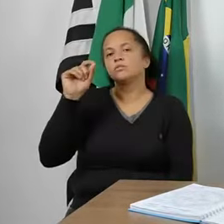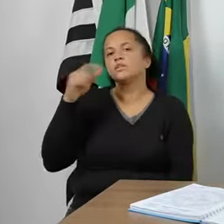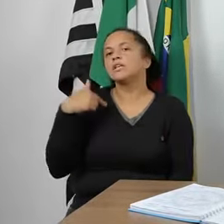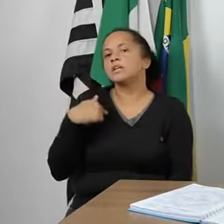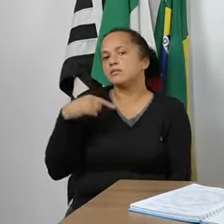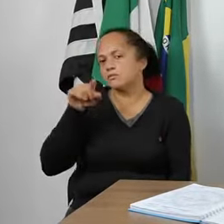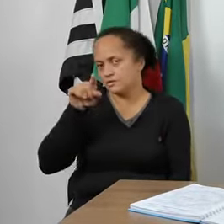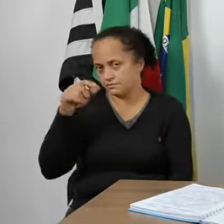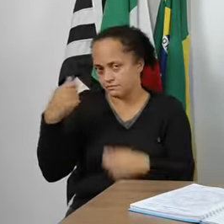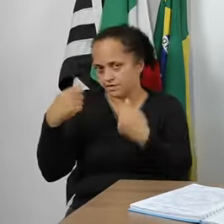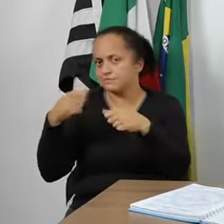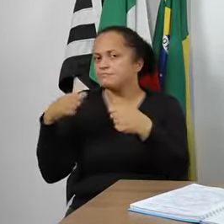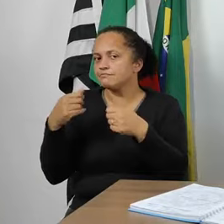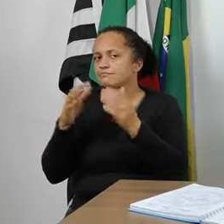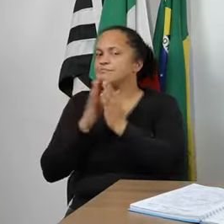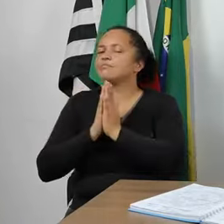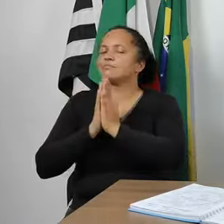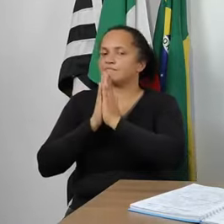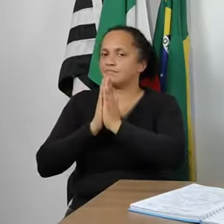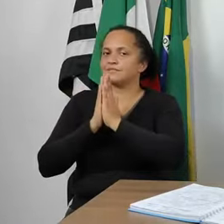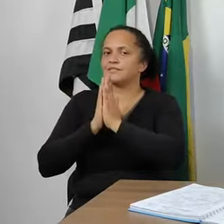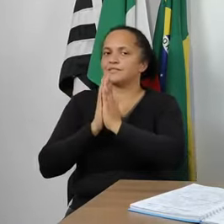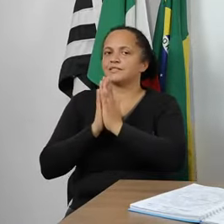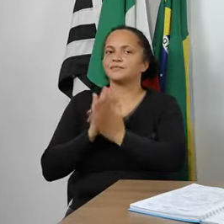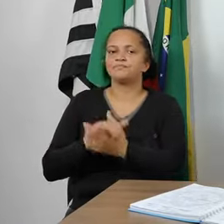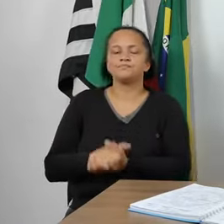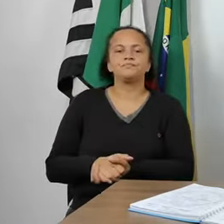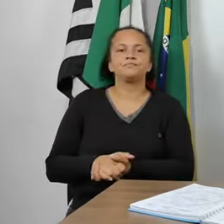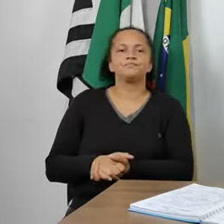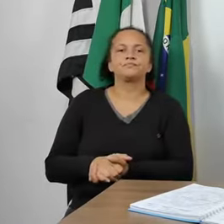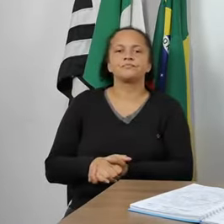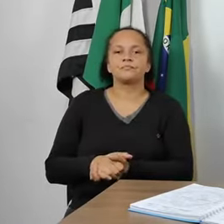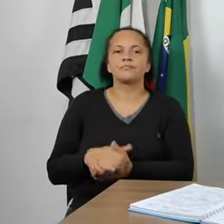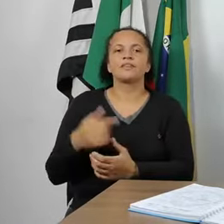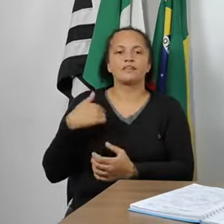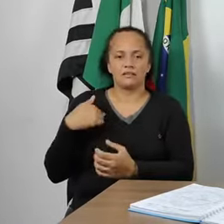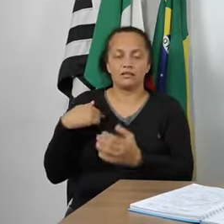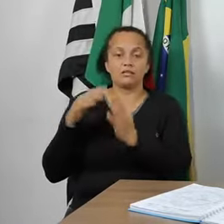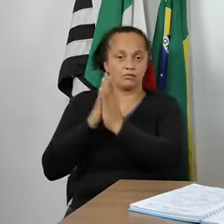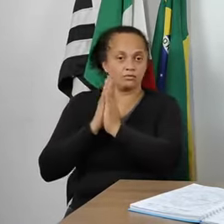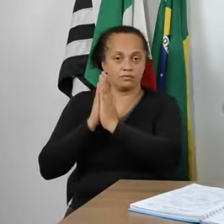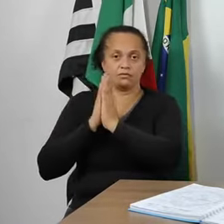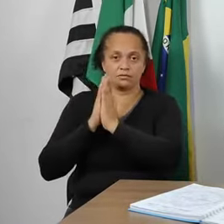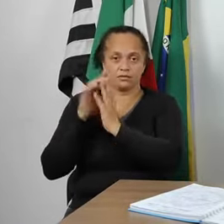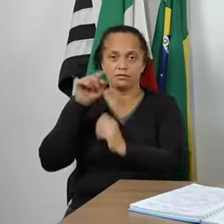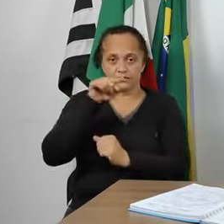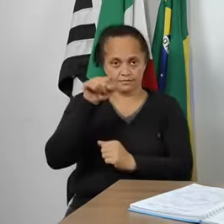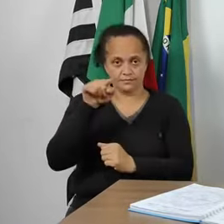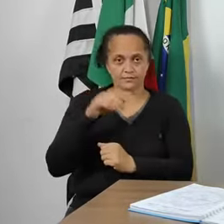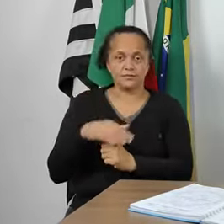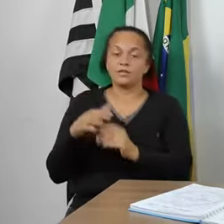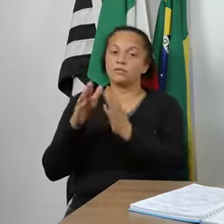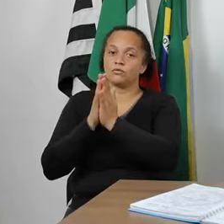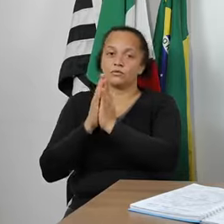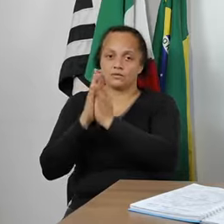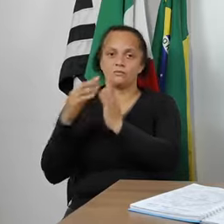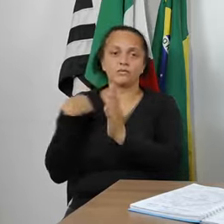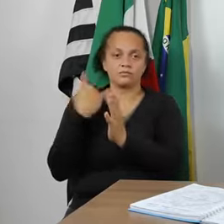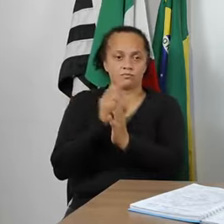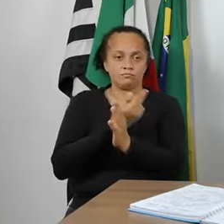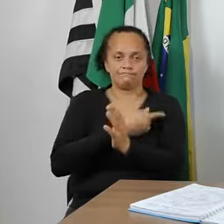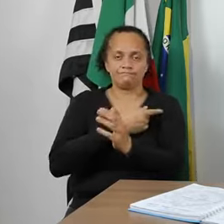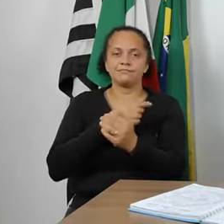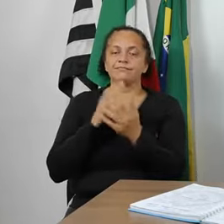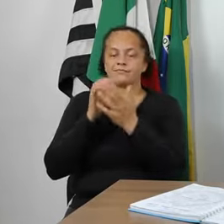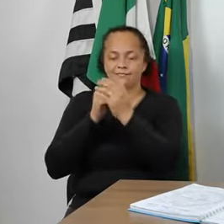orar. Simplesmente orar. Amém? Eu vou orar por você, orar por todos nós, e nós vamos encerrar essa